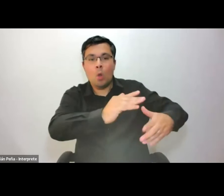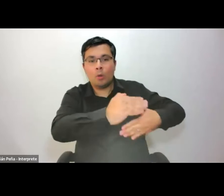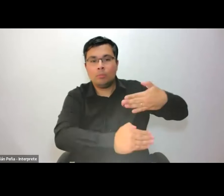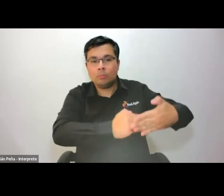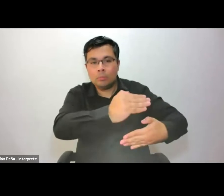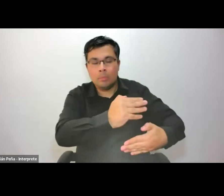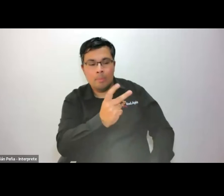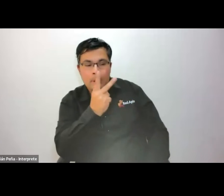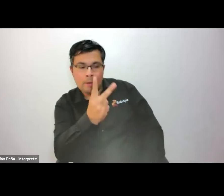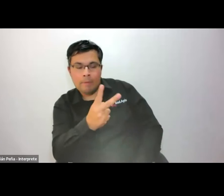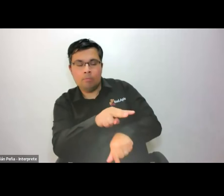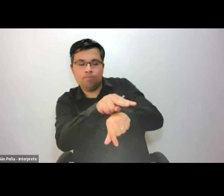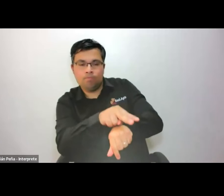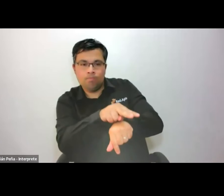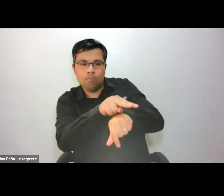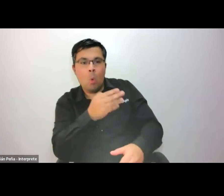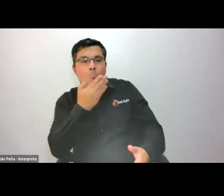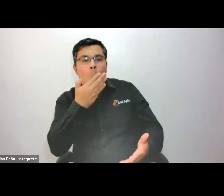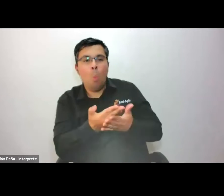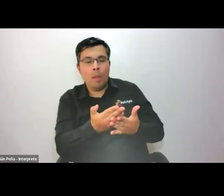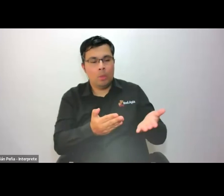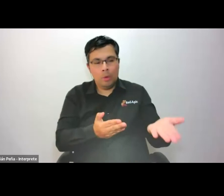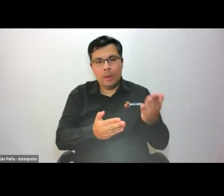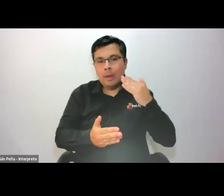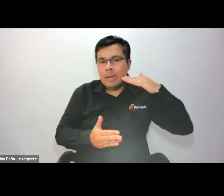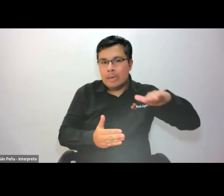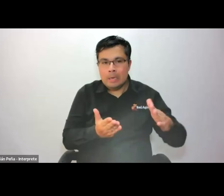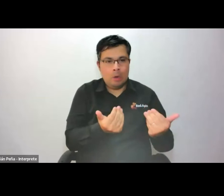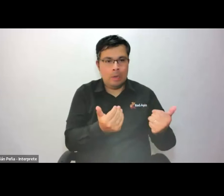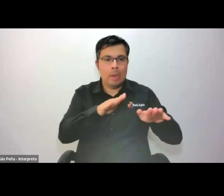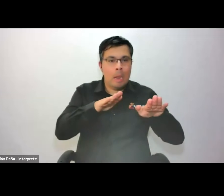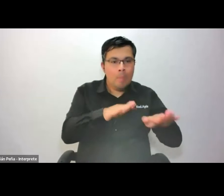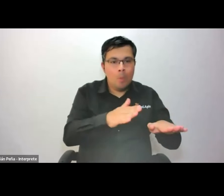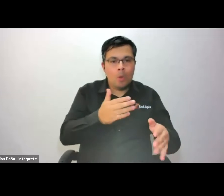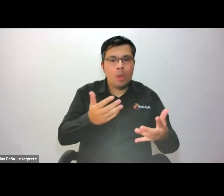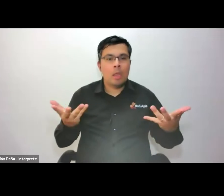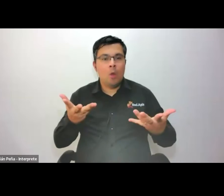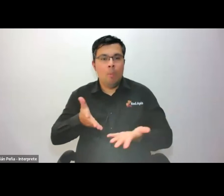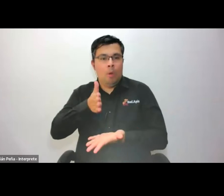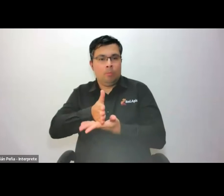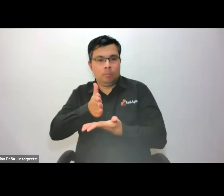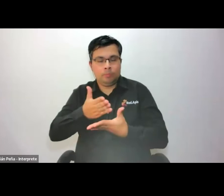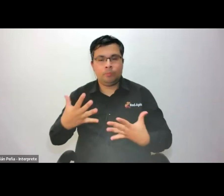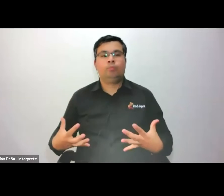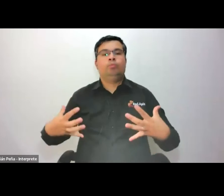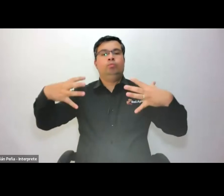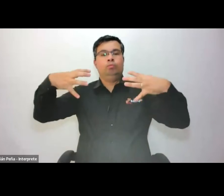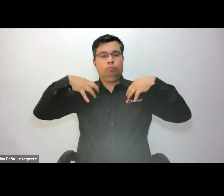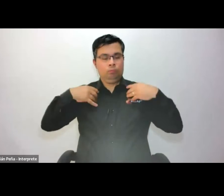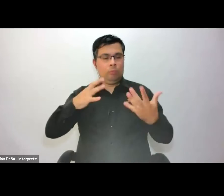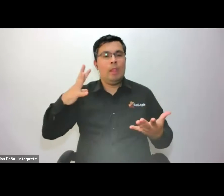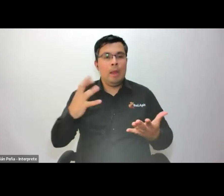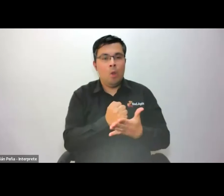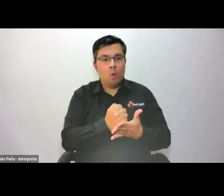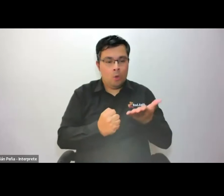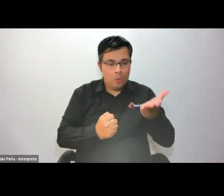del apoyo y de qué manera el establecimiento se hace cargo del logro de los aprendizajes que incluyen